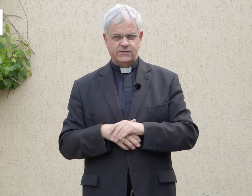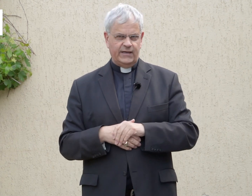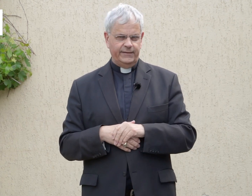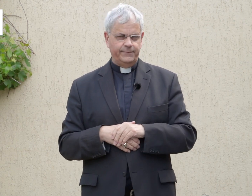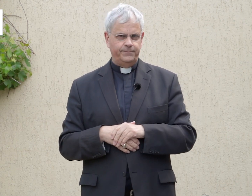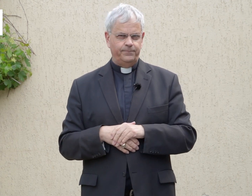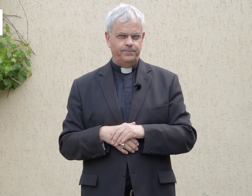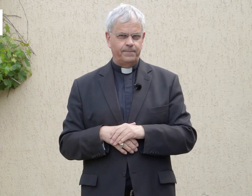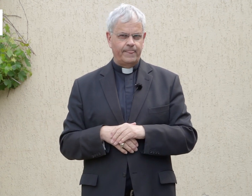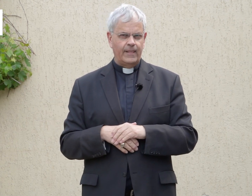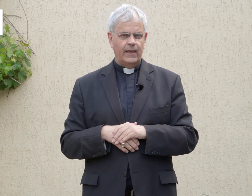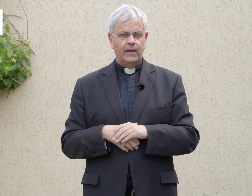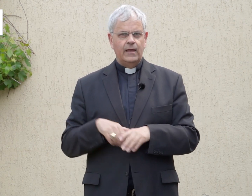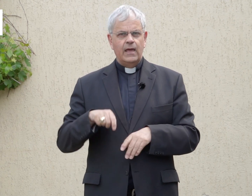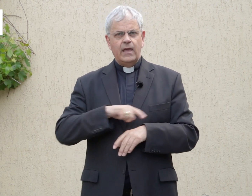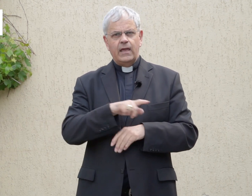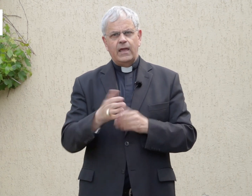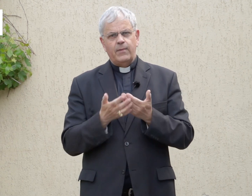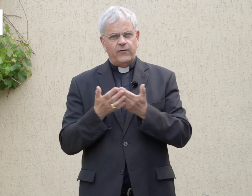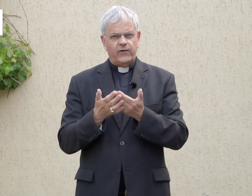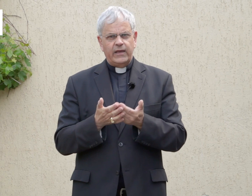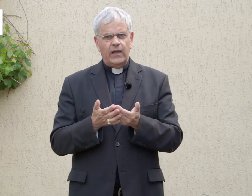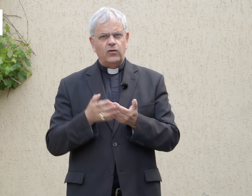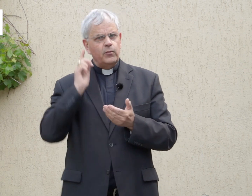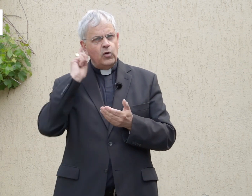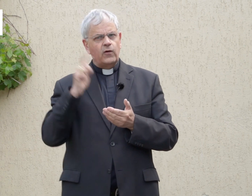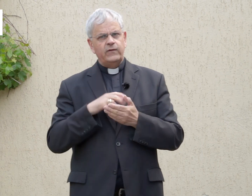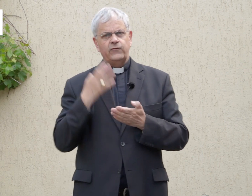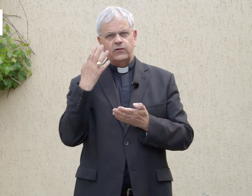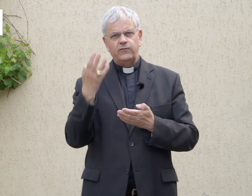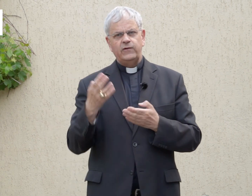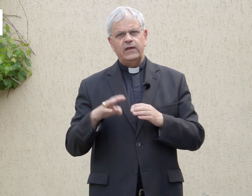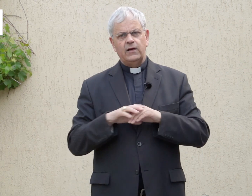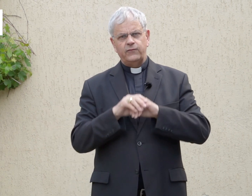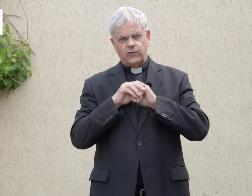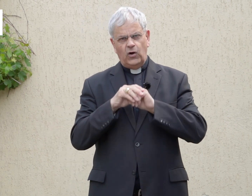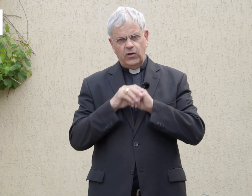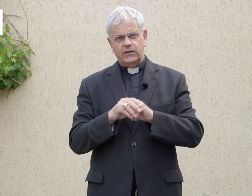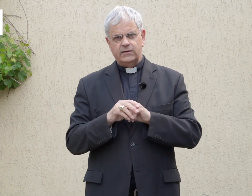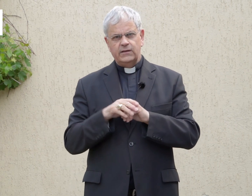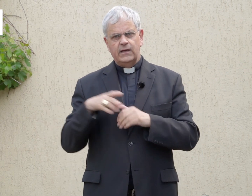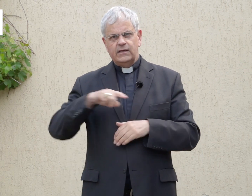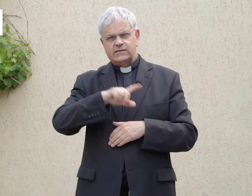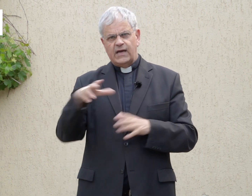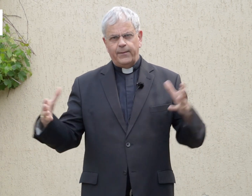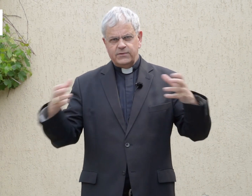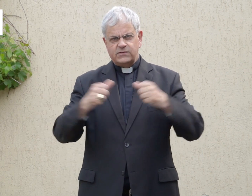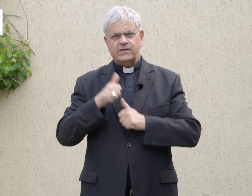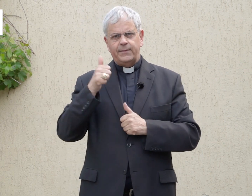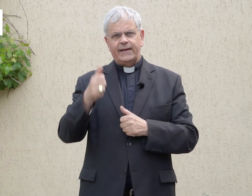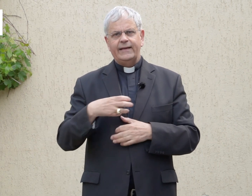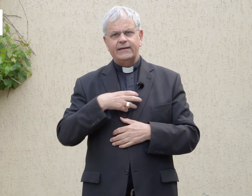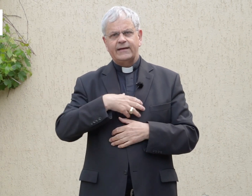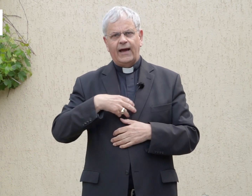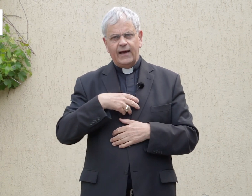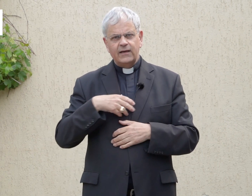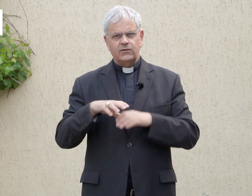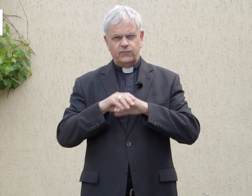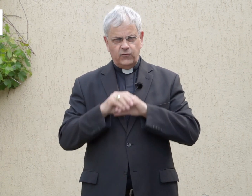sein. Im Evangelium hören wir von vier Freunden. Sie haben zusammen einen kranken